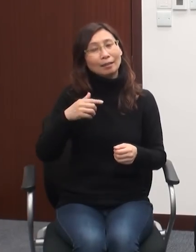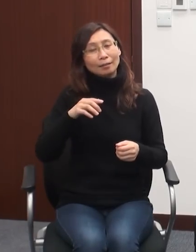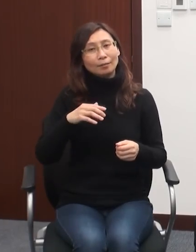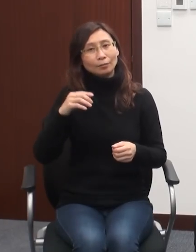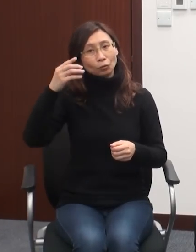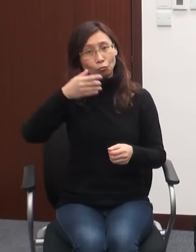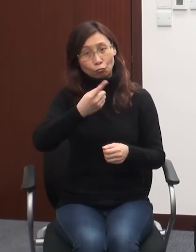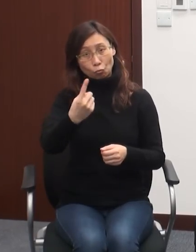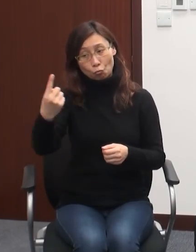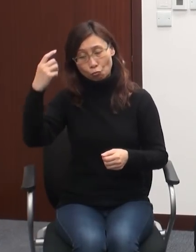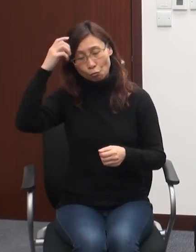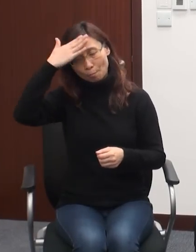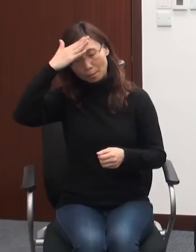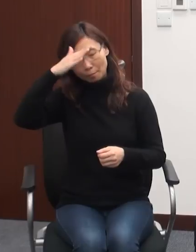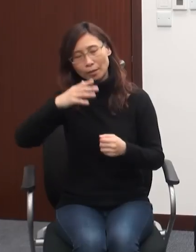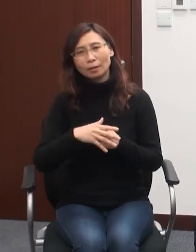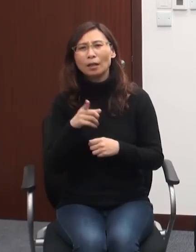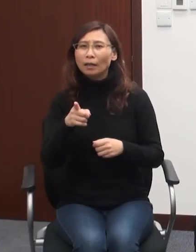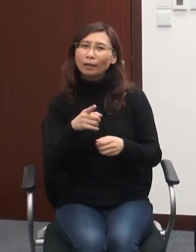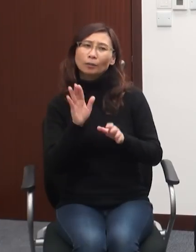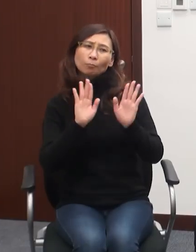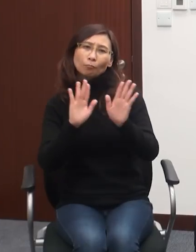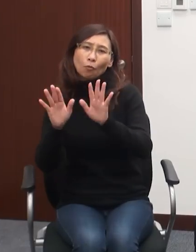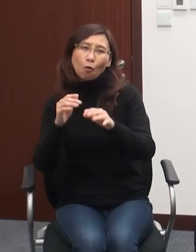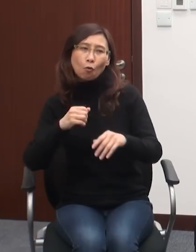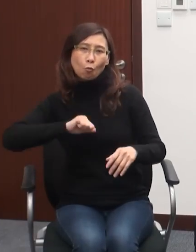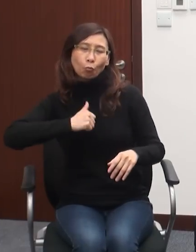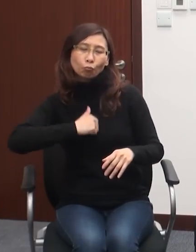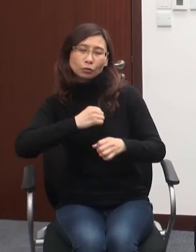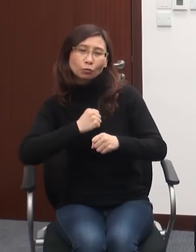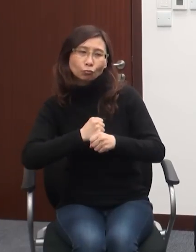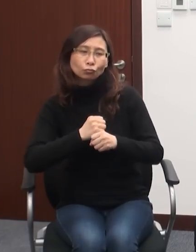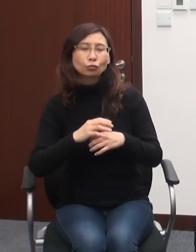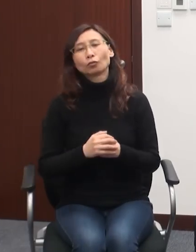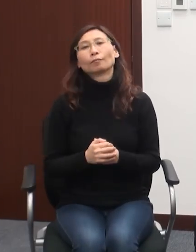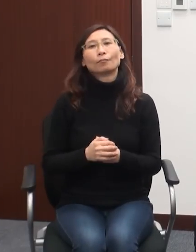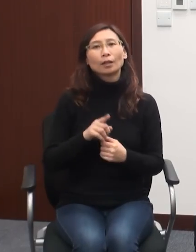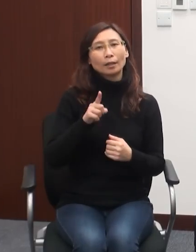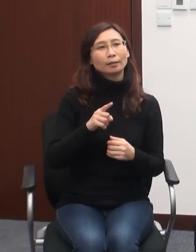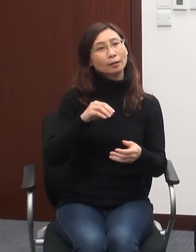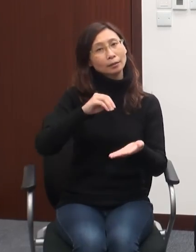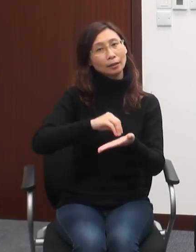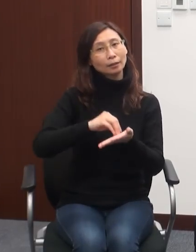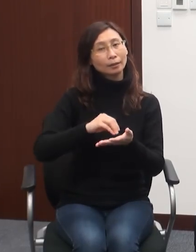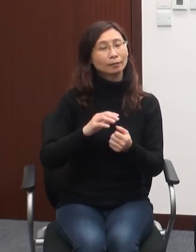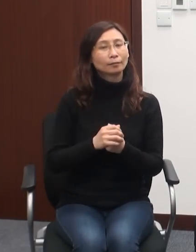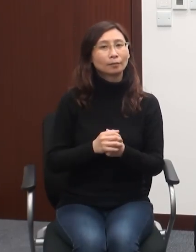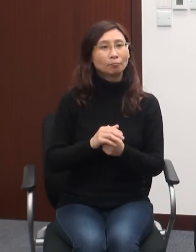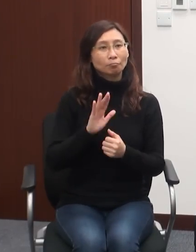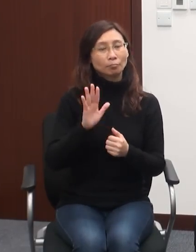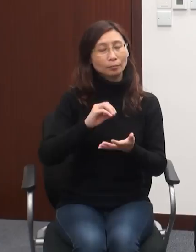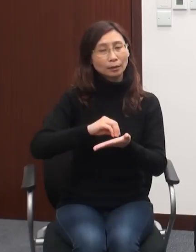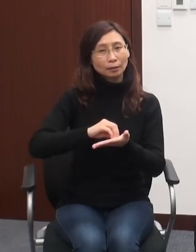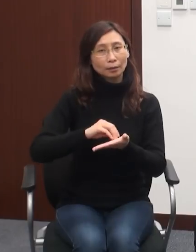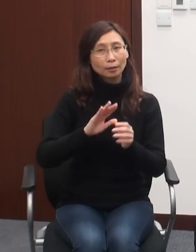緊都要未必係啊嘛。咁所以即係當然另一樣嘢就係梁振英都冇辦法整走曾俊華，即係除非曾俊華衰一啲嘢，你有曾俊華